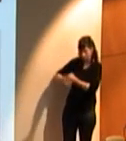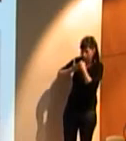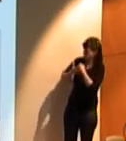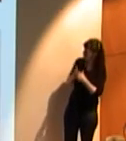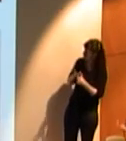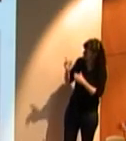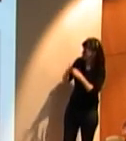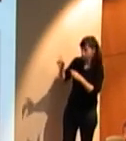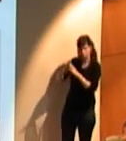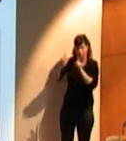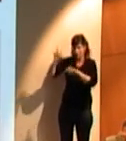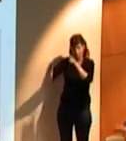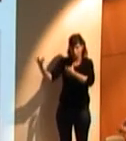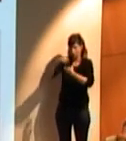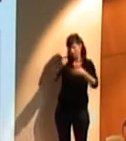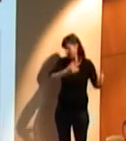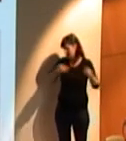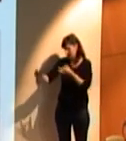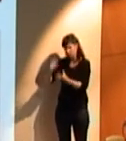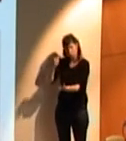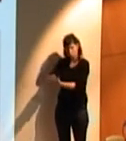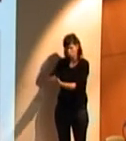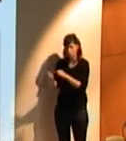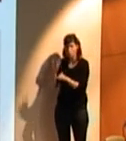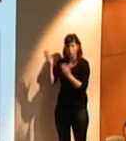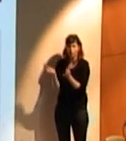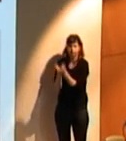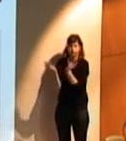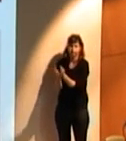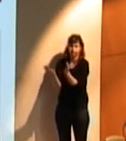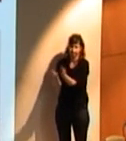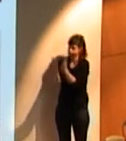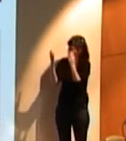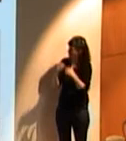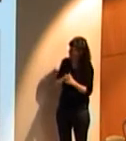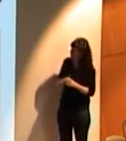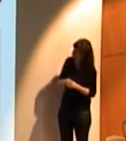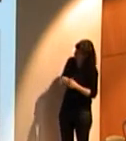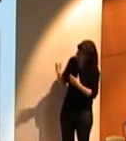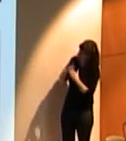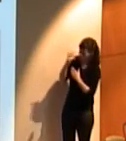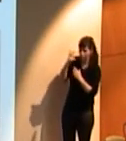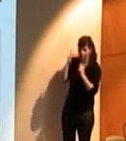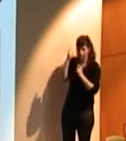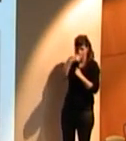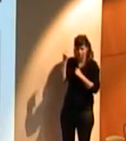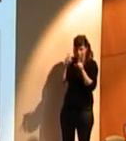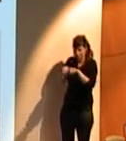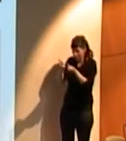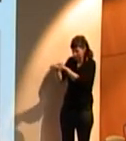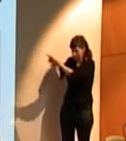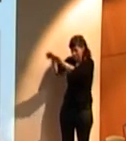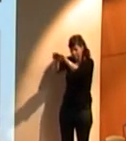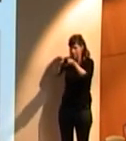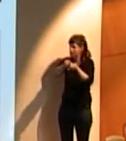pointillé, certaines ont été là tout au long du processus de conception jusqu'à la réalisation. On les voit sur de nombreuses photos. Et voilà, on a essayé